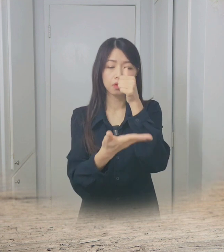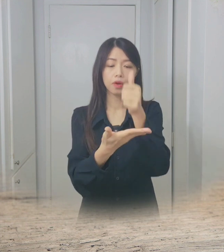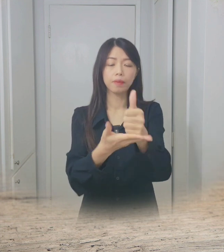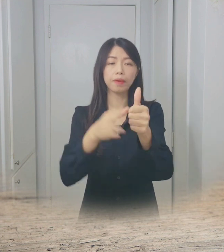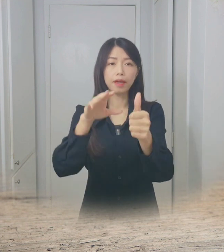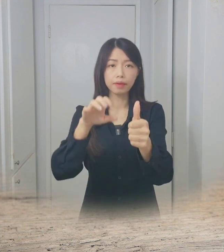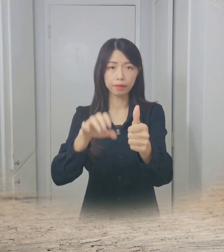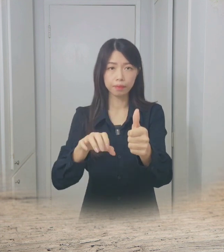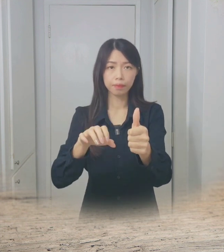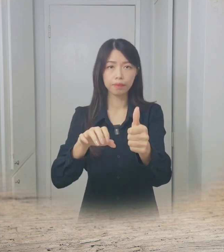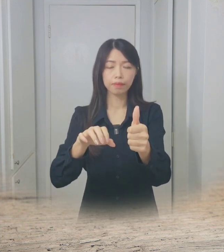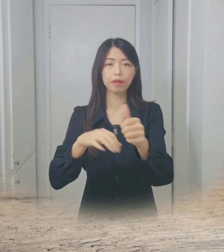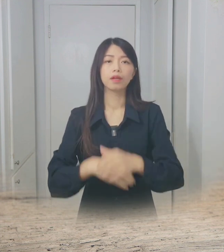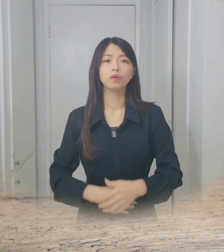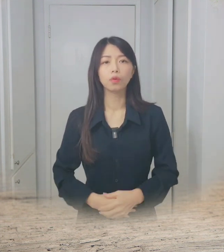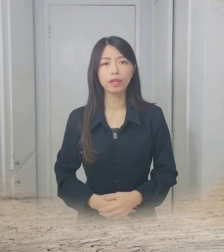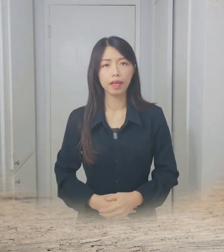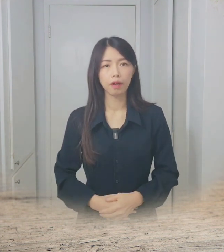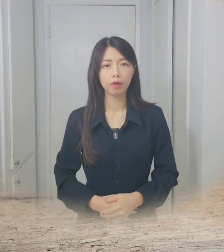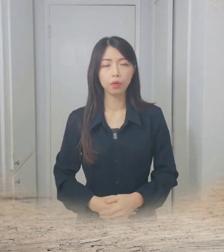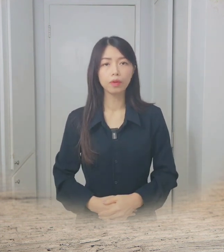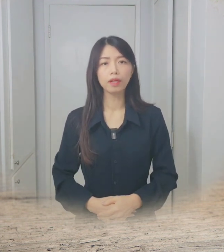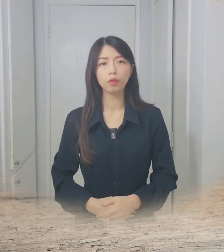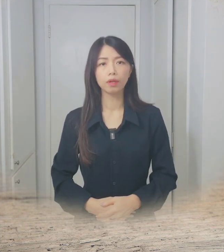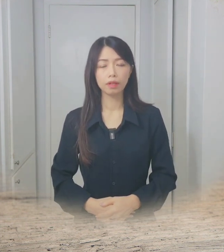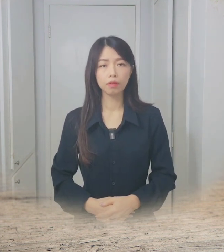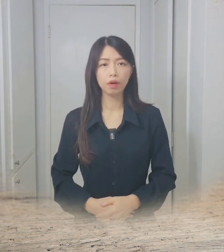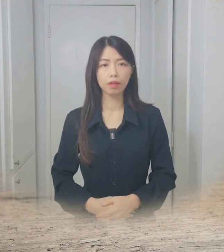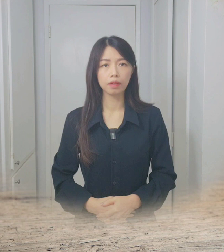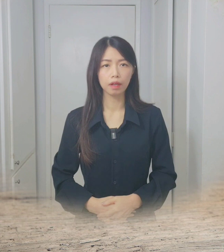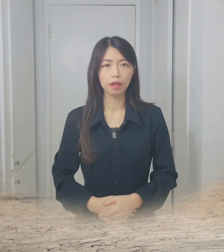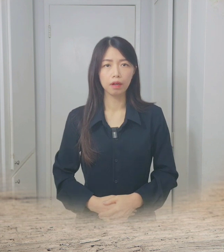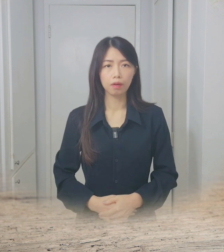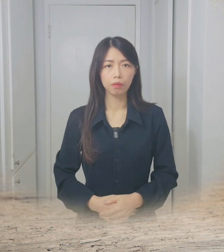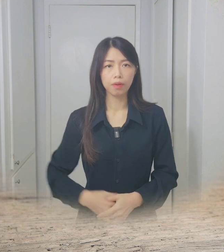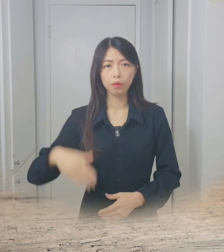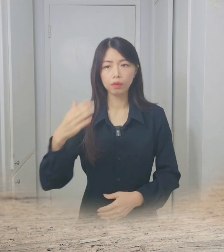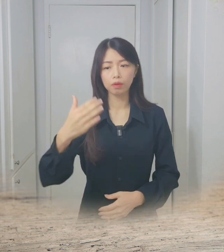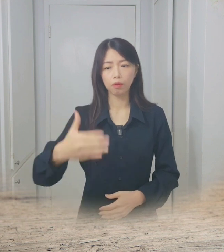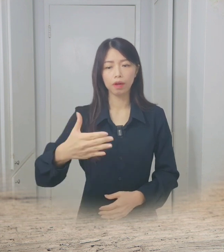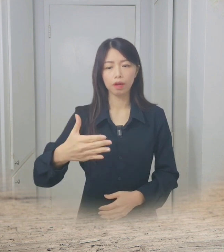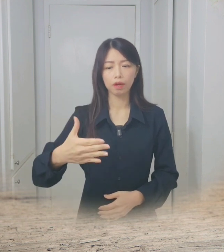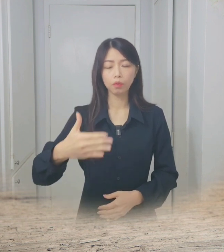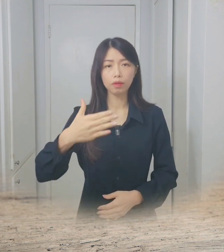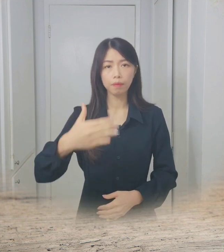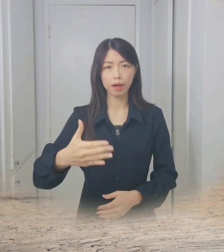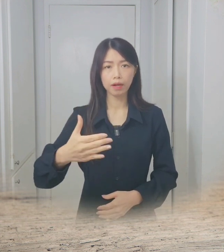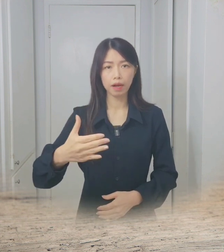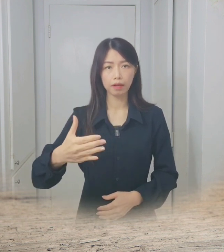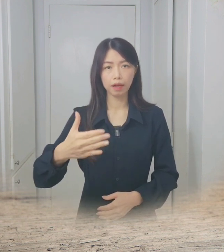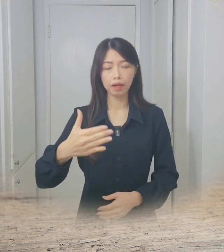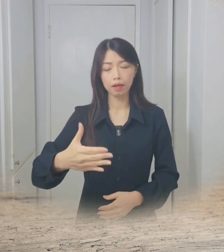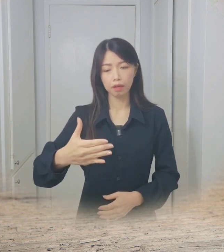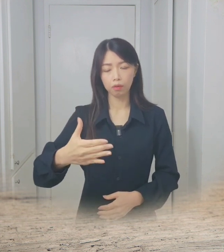죄앞에 용기내어 용기라고 한 뜻의 수어는 왼손은 이렇게 손등이